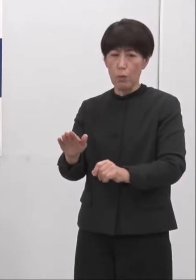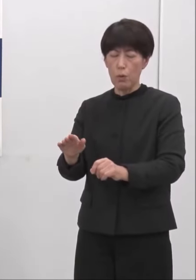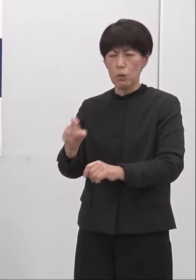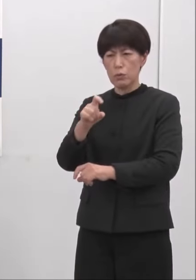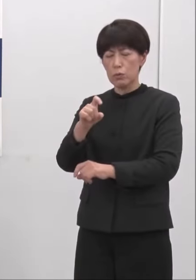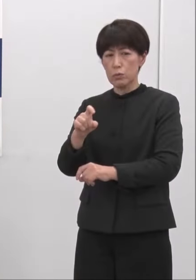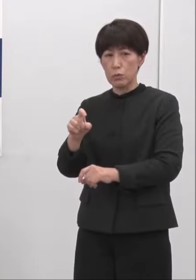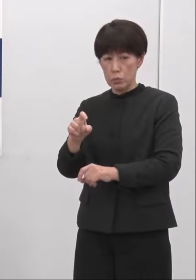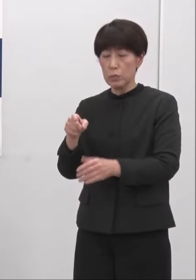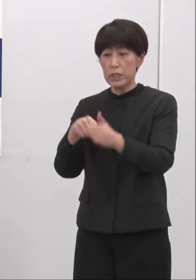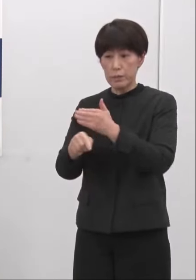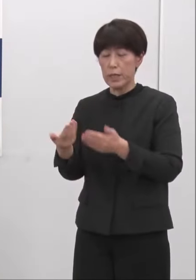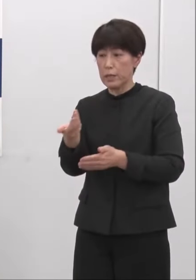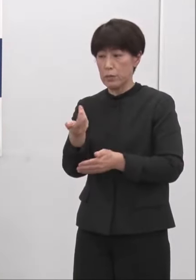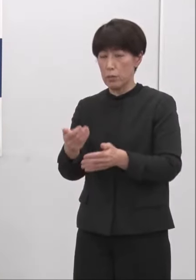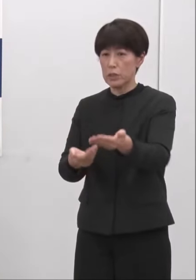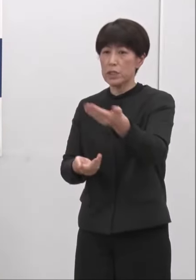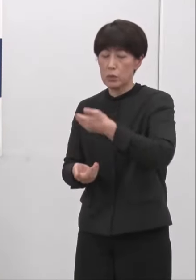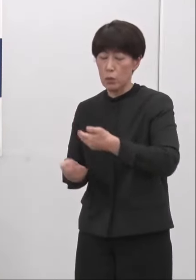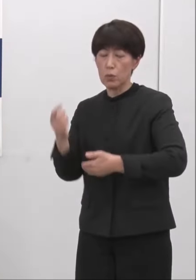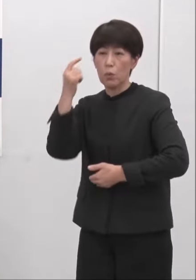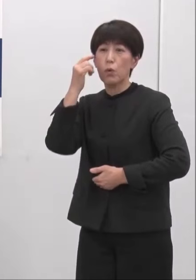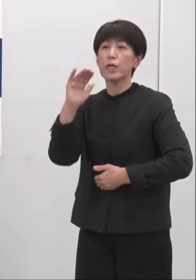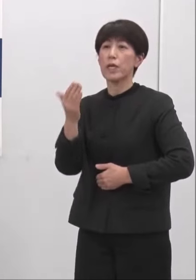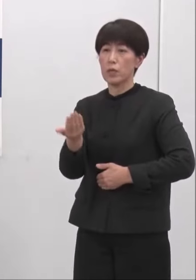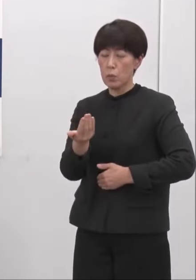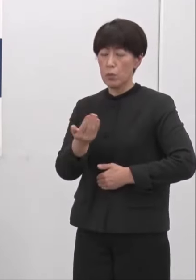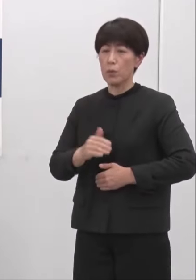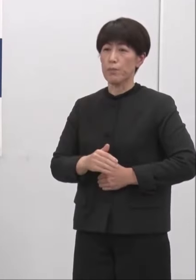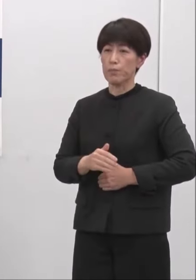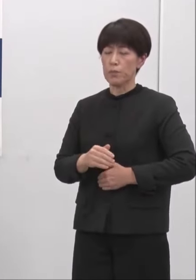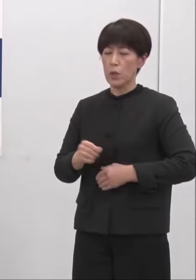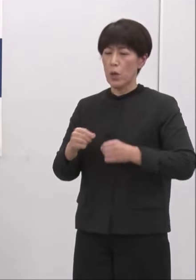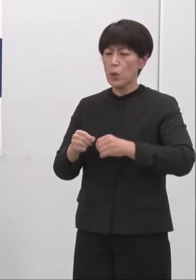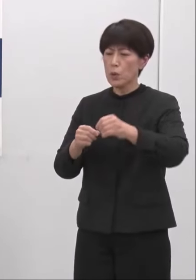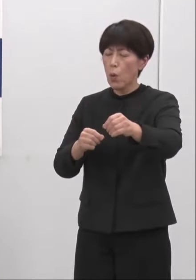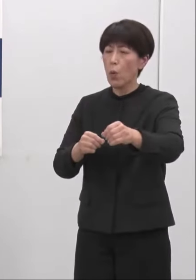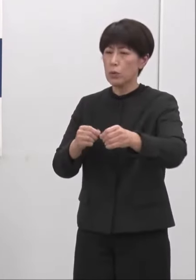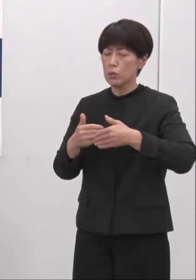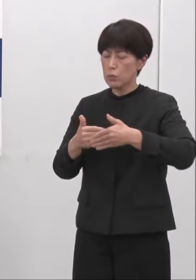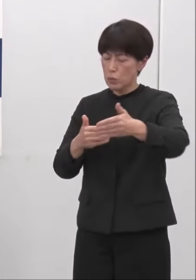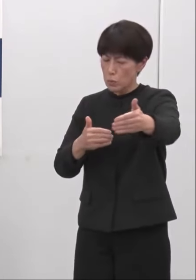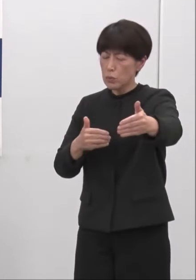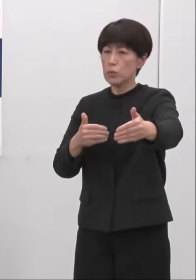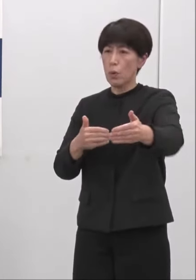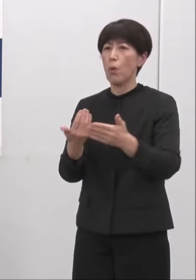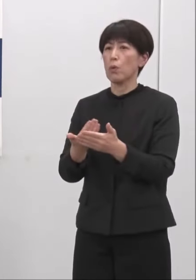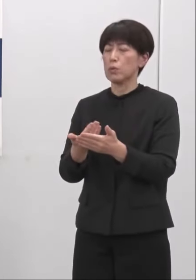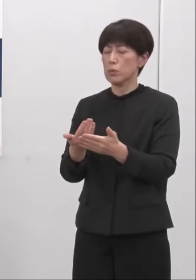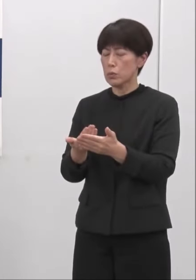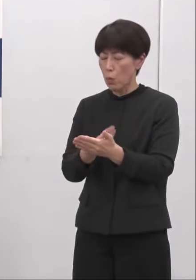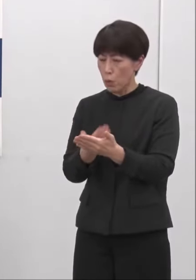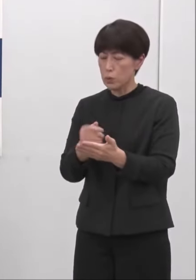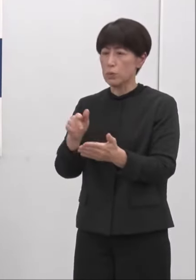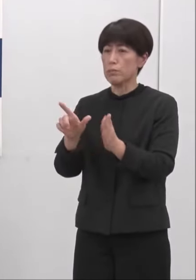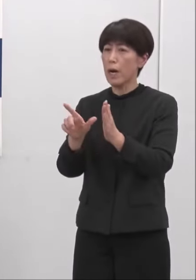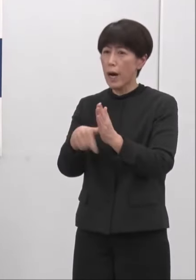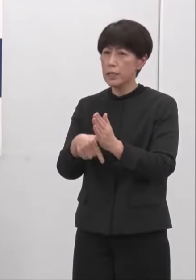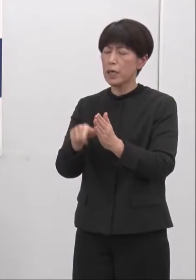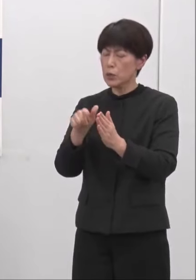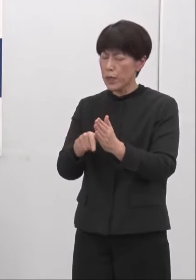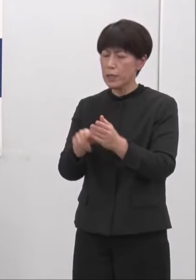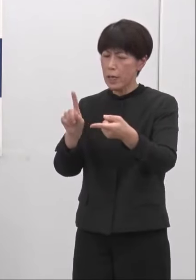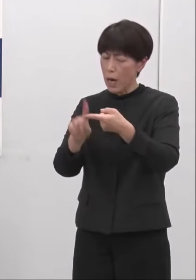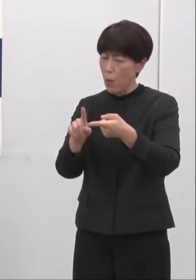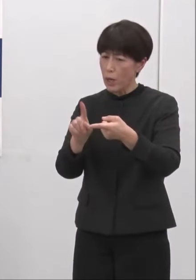久的に残す判断は当然それ専用の建築許可が必要ですので、それを達成したものだ